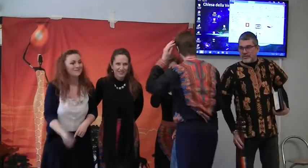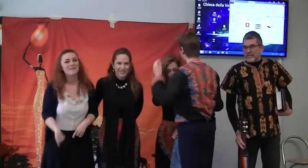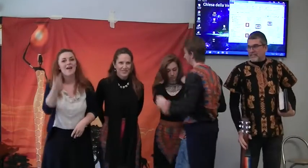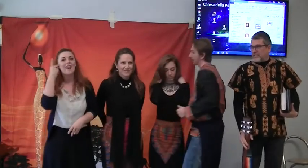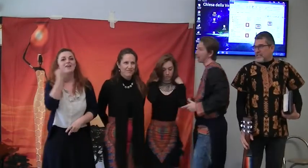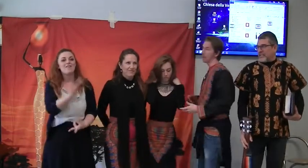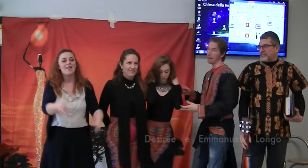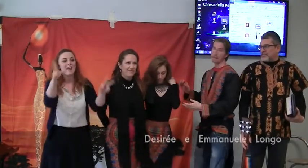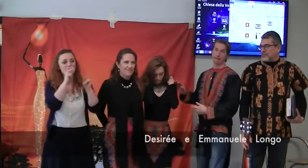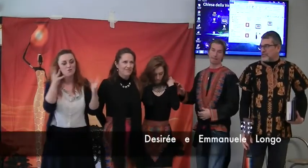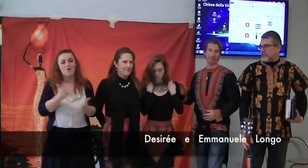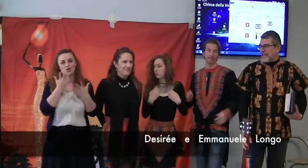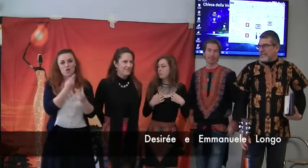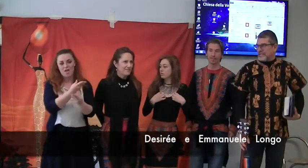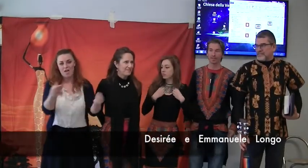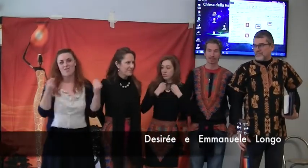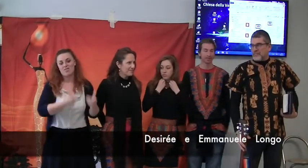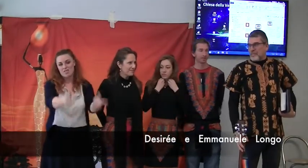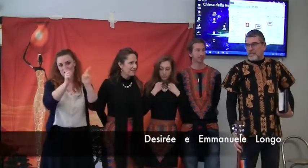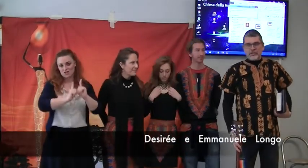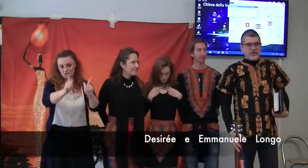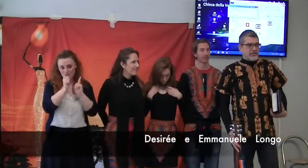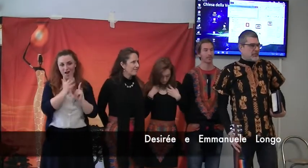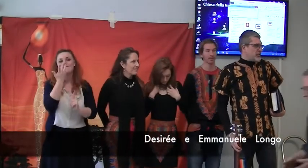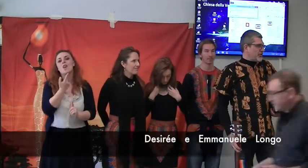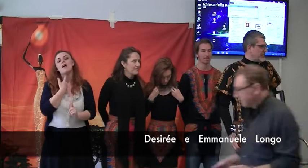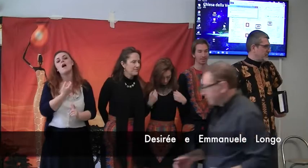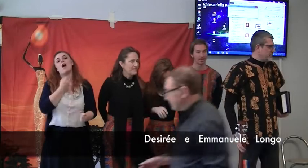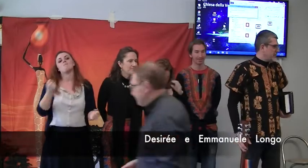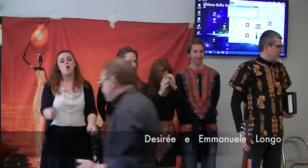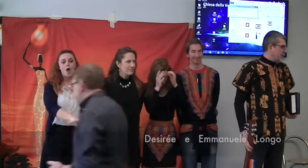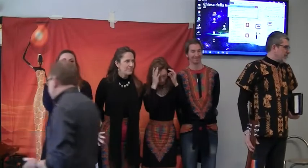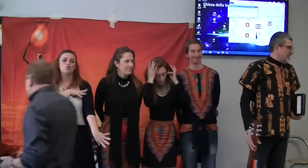Cercheremo di trattenere, controllare le nostre emozioni.